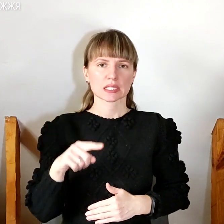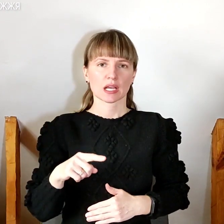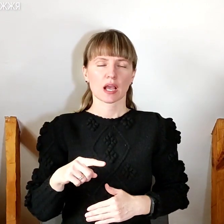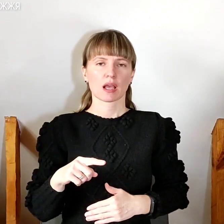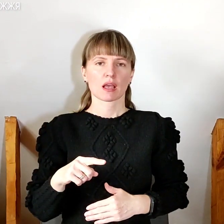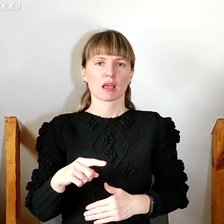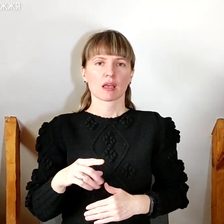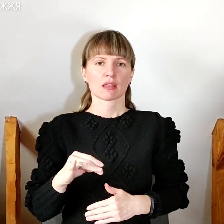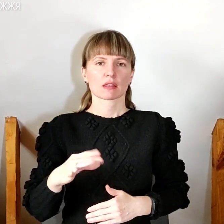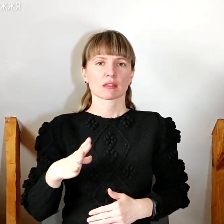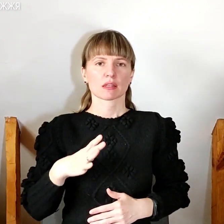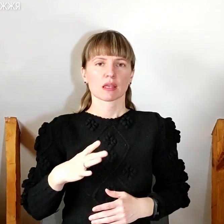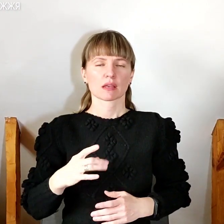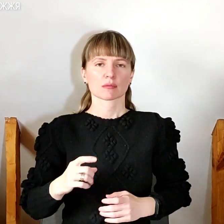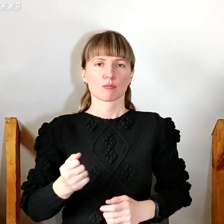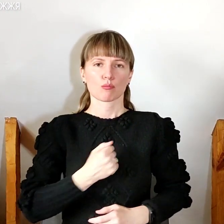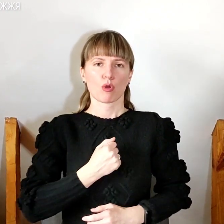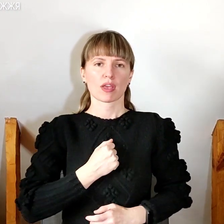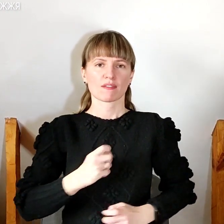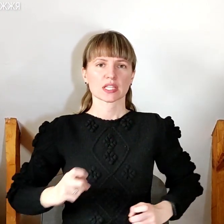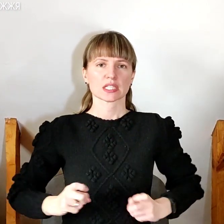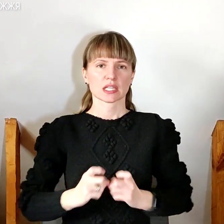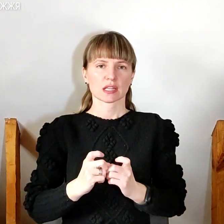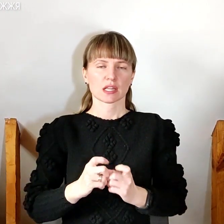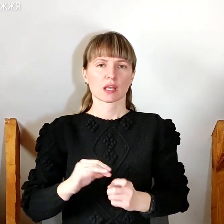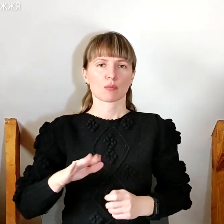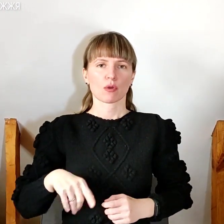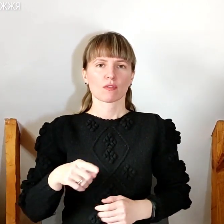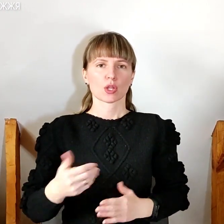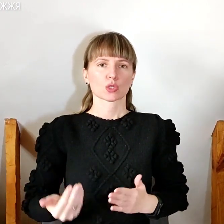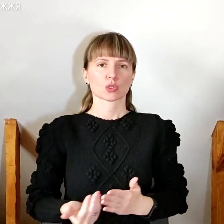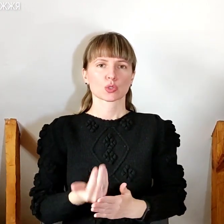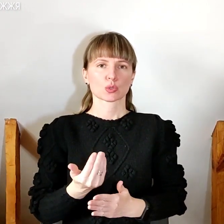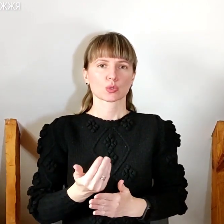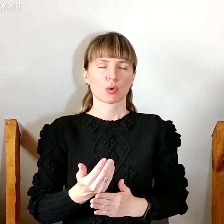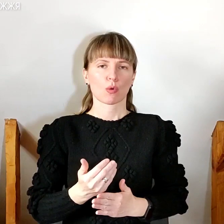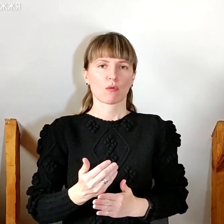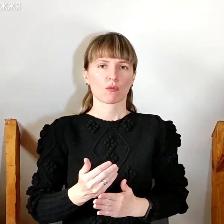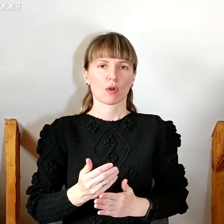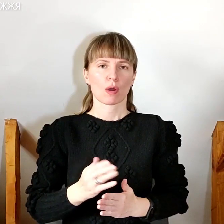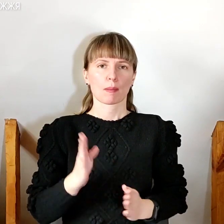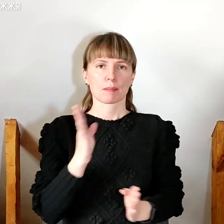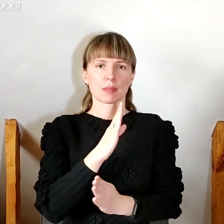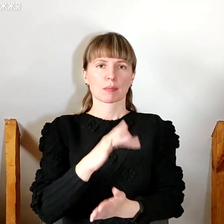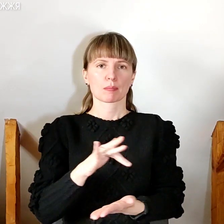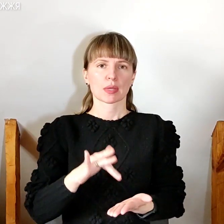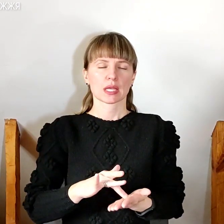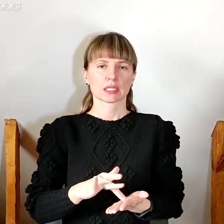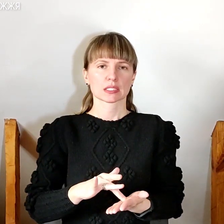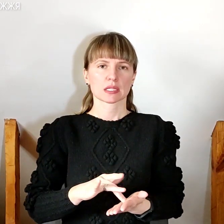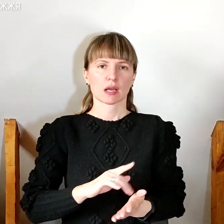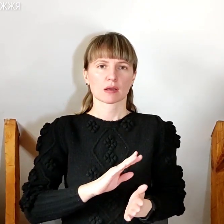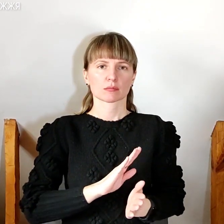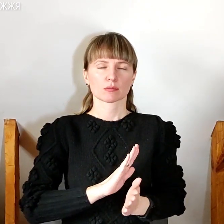зіткнення, потім вона знову проїжджає скрізь міста, але в містах вона не зупиняється. Вони стоять в полі або за містами в